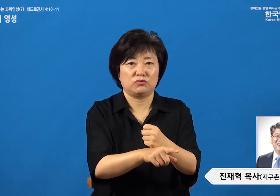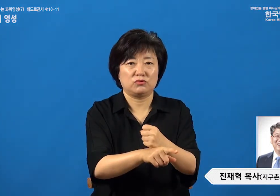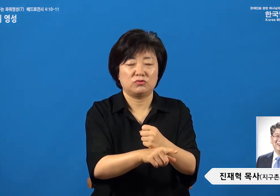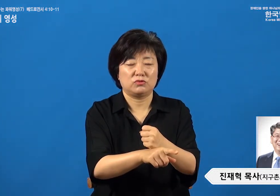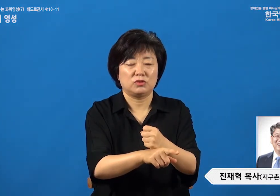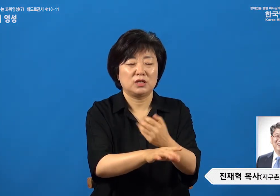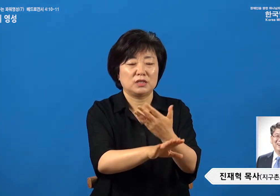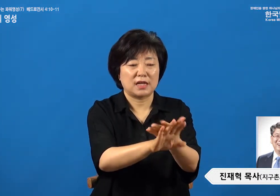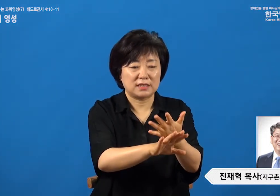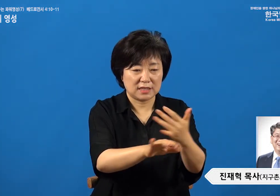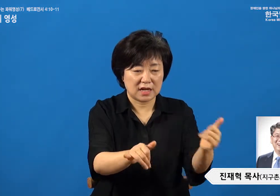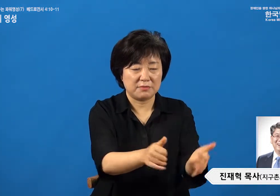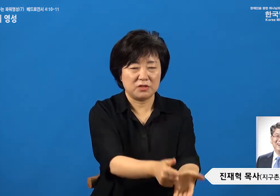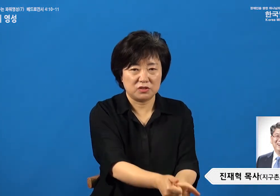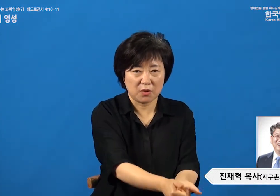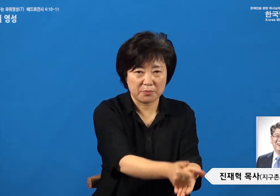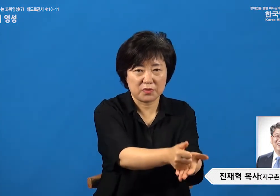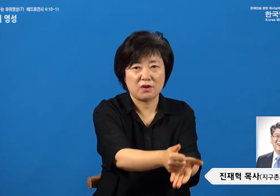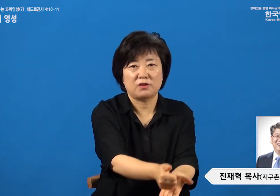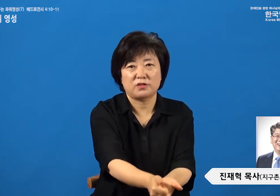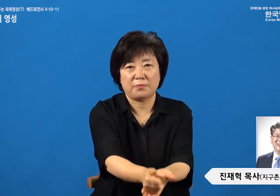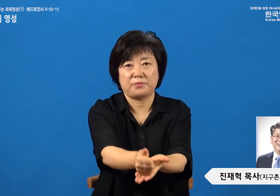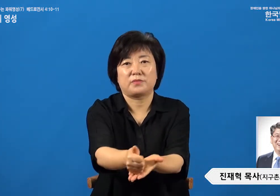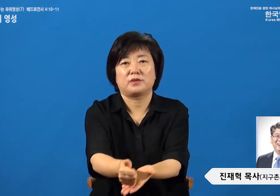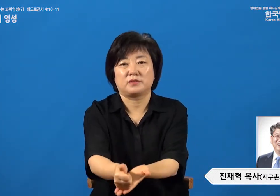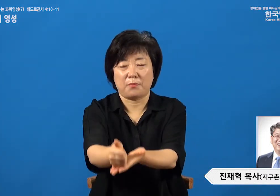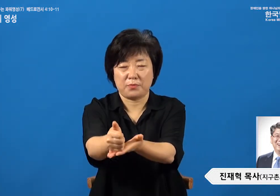바로 섬기려 함이니,